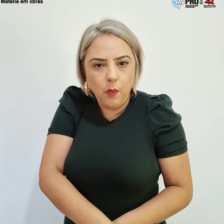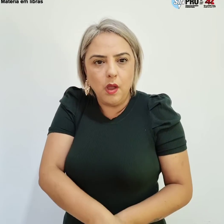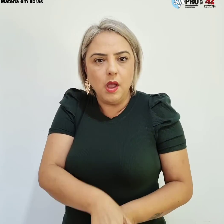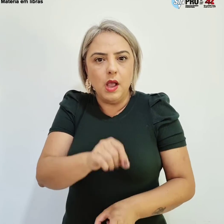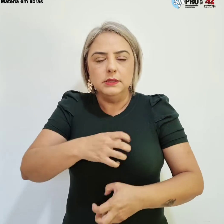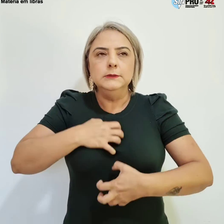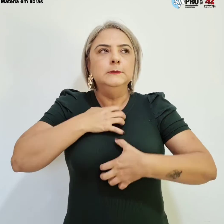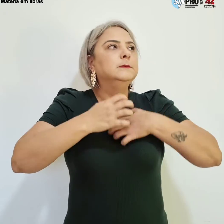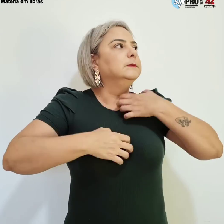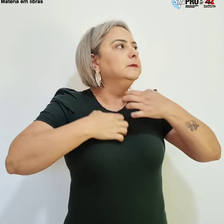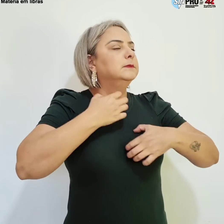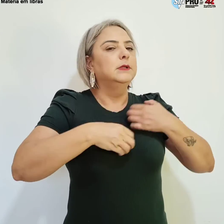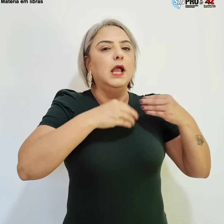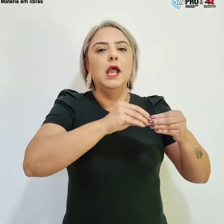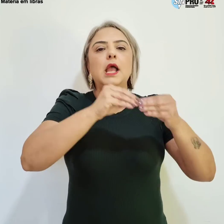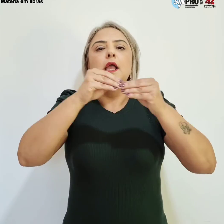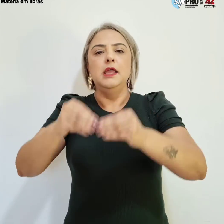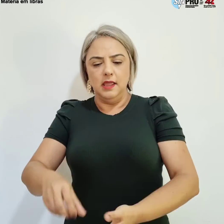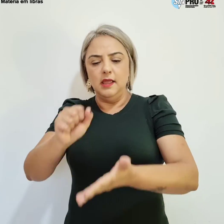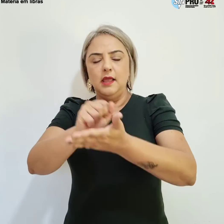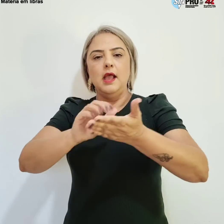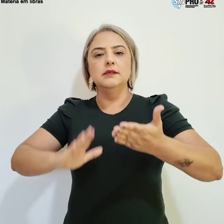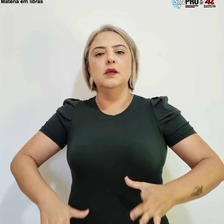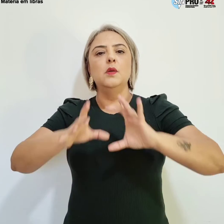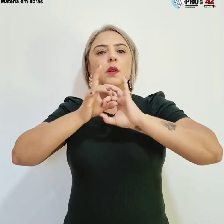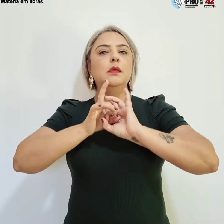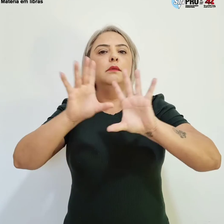inquietá-los e levá-los à ação, libertação.